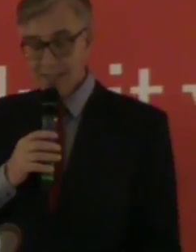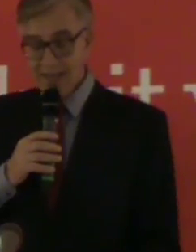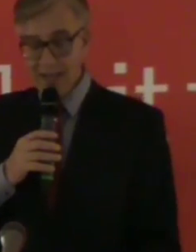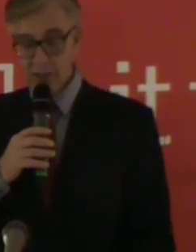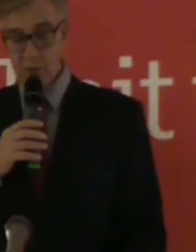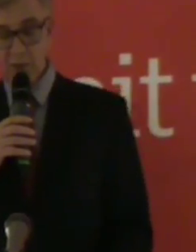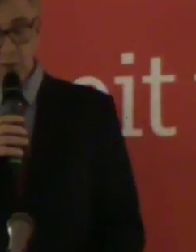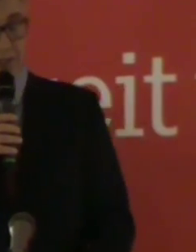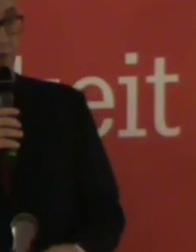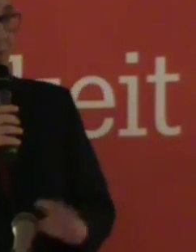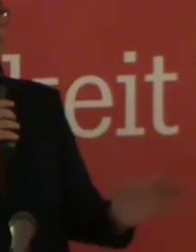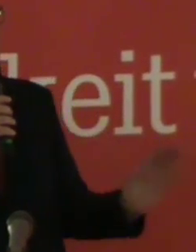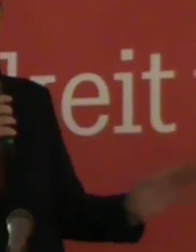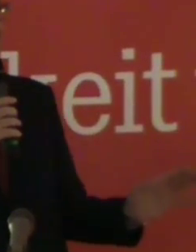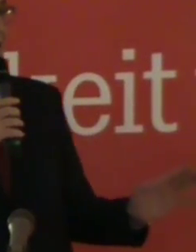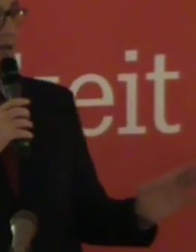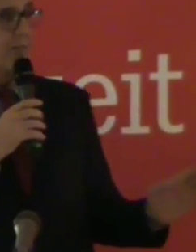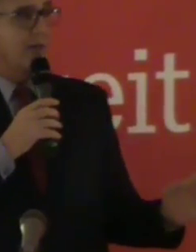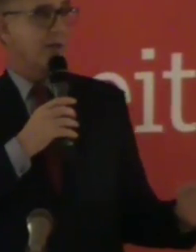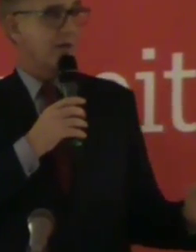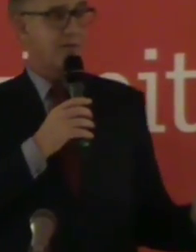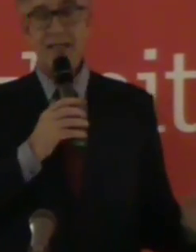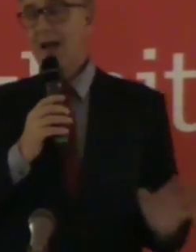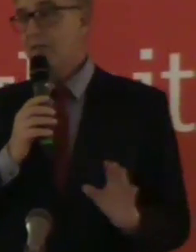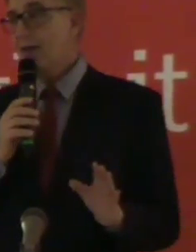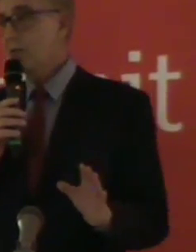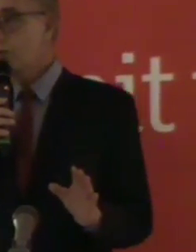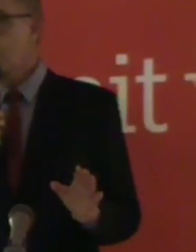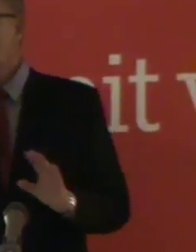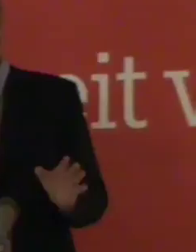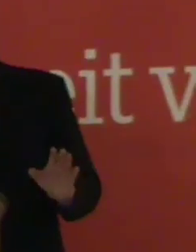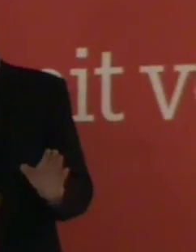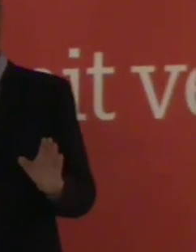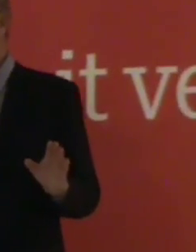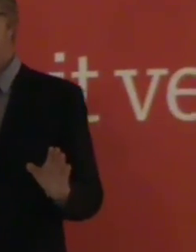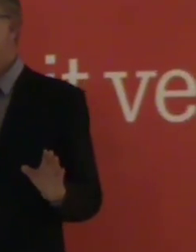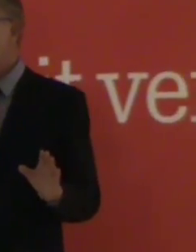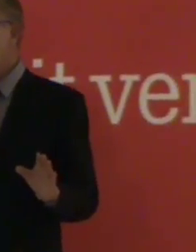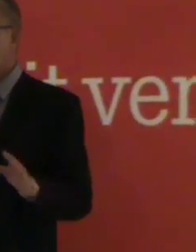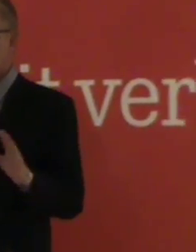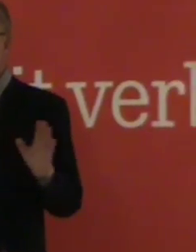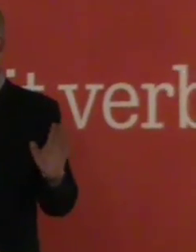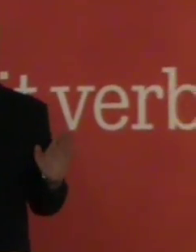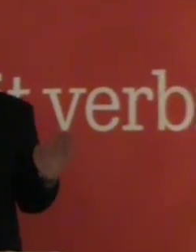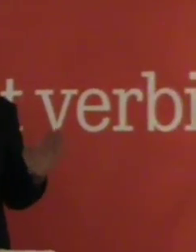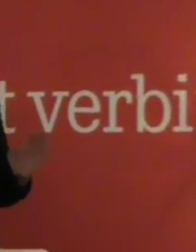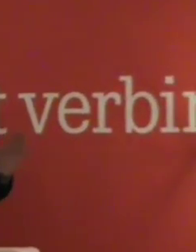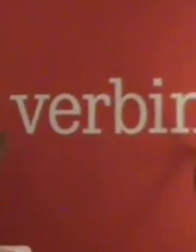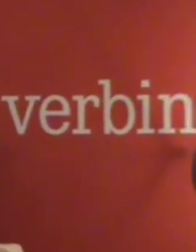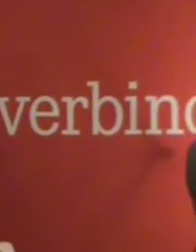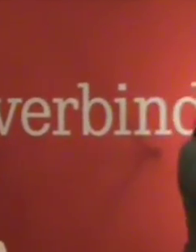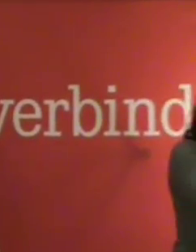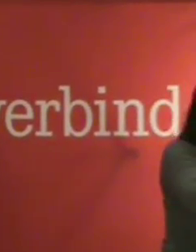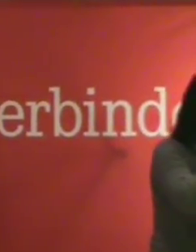ist die reale Situation. Das sind Verbrechen, egal wer die Anweisung für diese Bomben gegeben hat, ob das in Moskau,